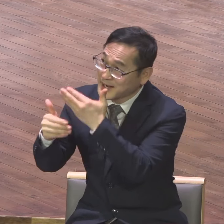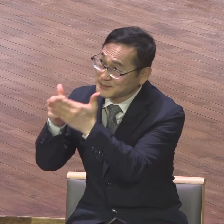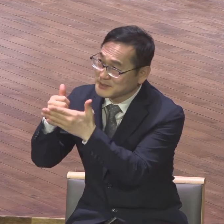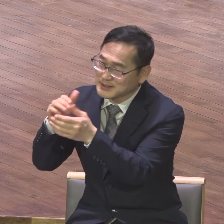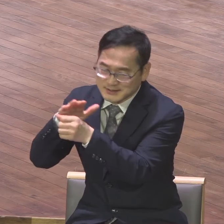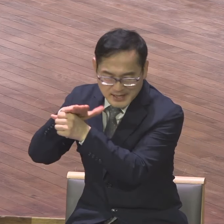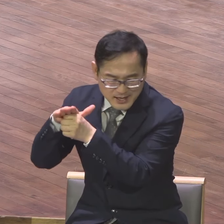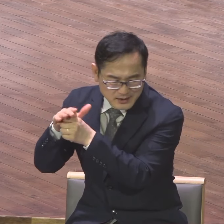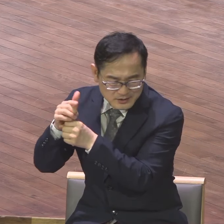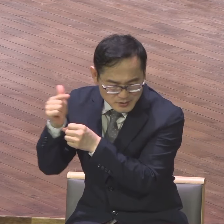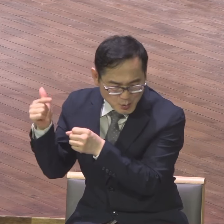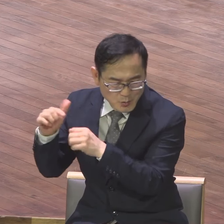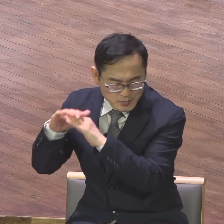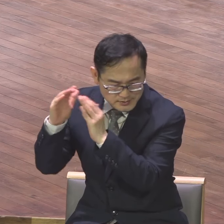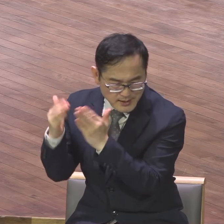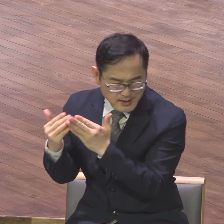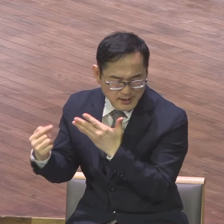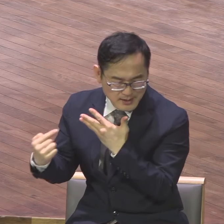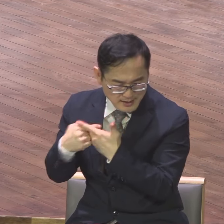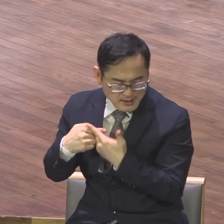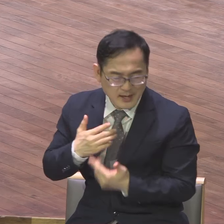모든 것을 아시기 때문이라.